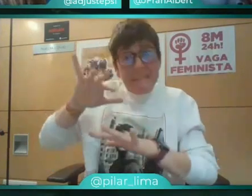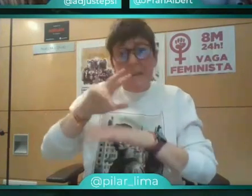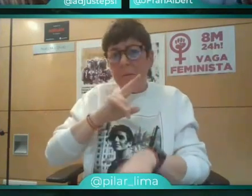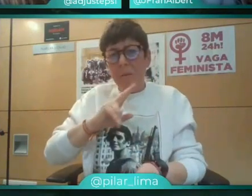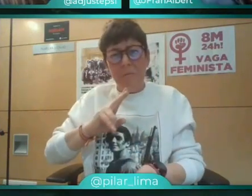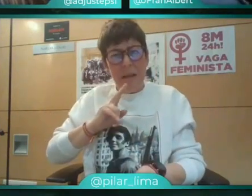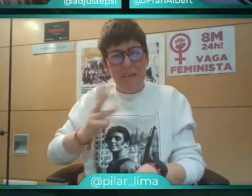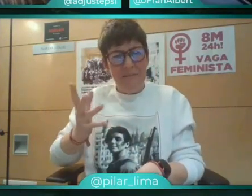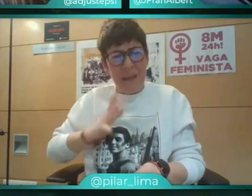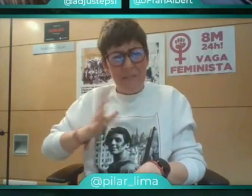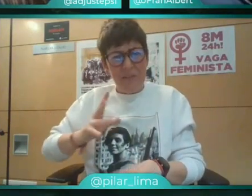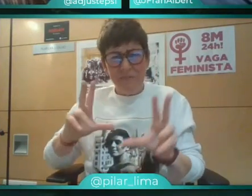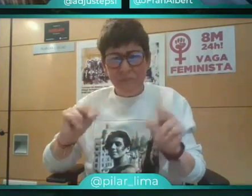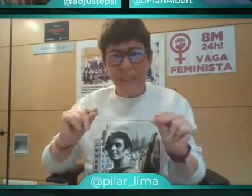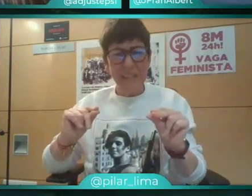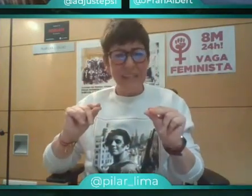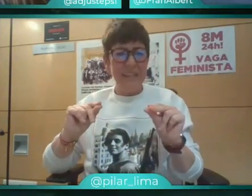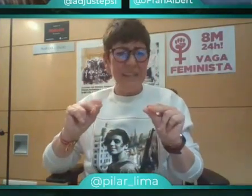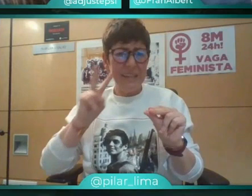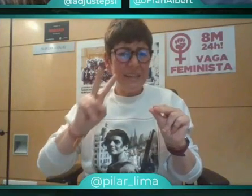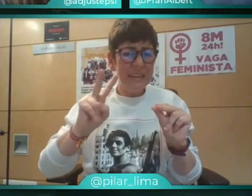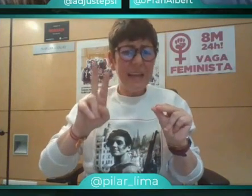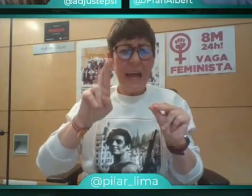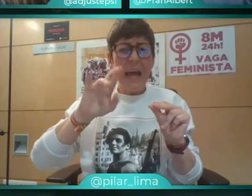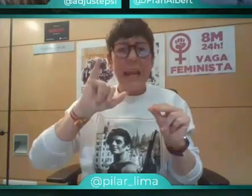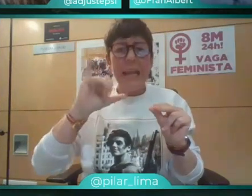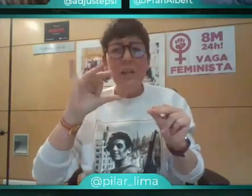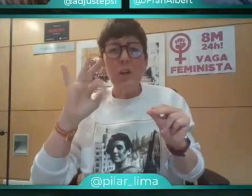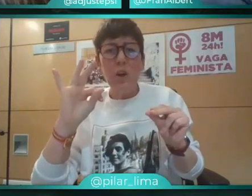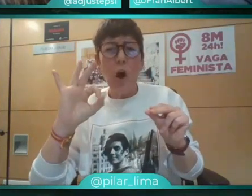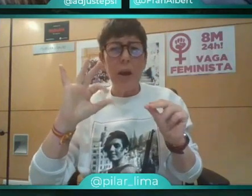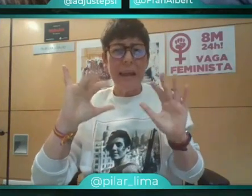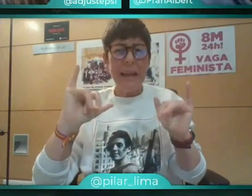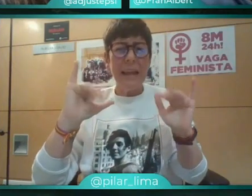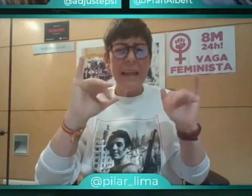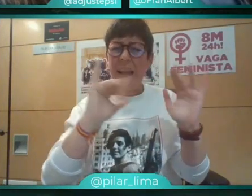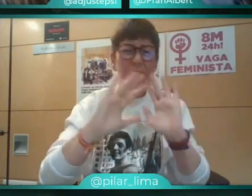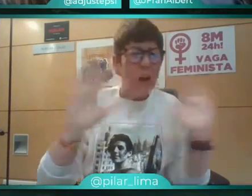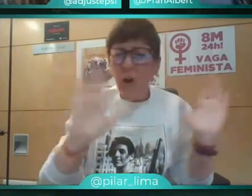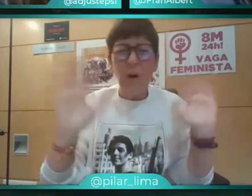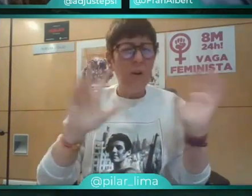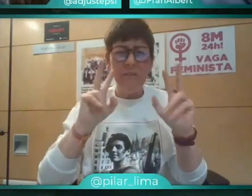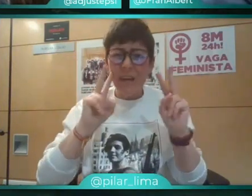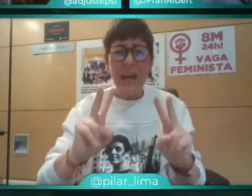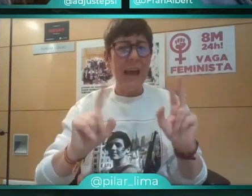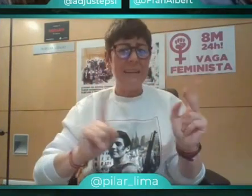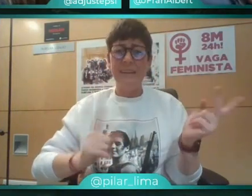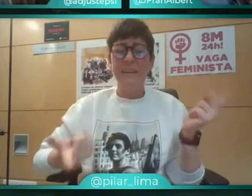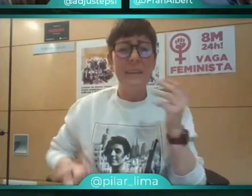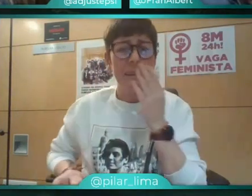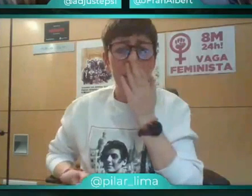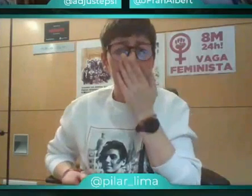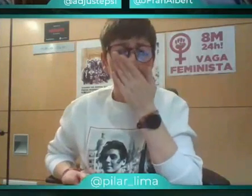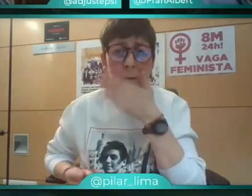no la veo y hasta estoy intentando convencer a mi madre decir mamá deja de ver esto O sea al risto